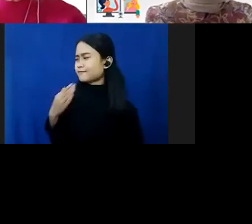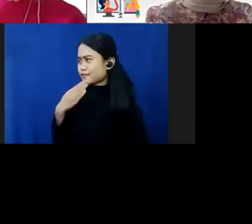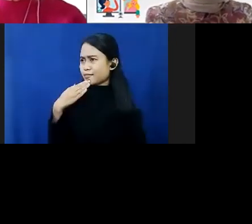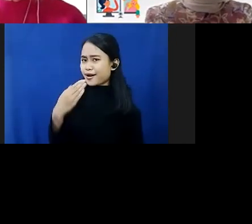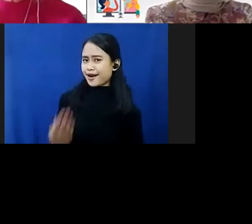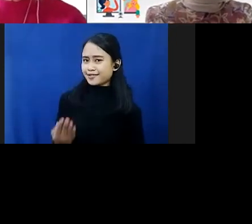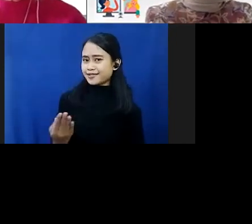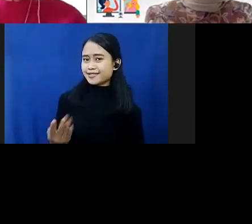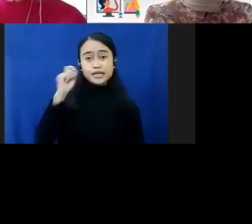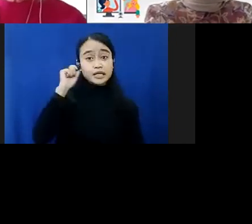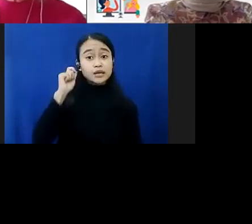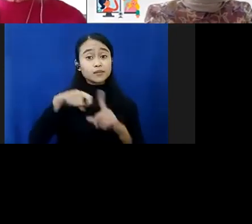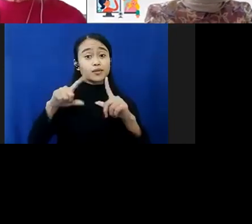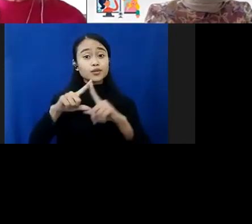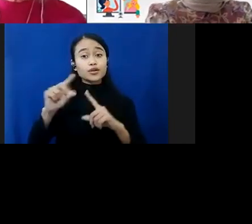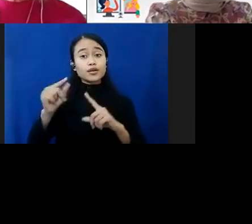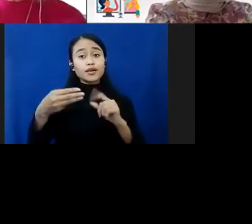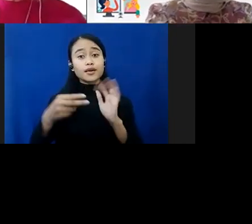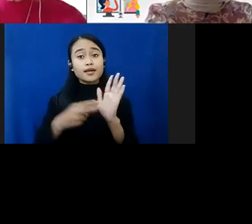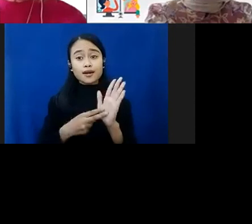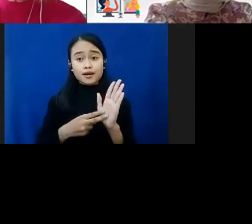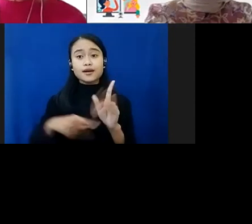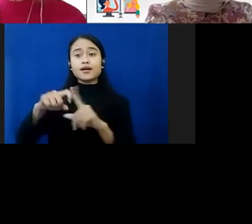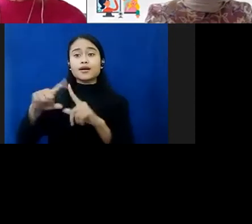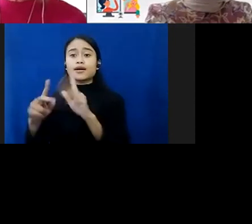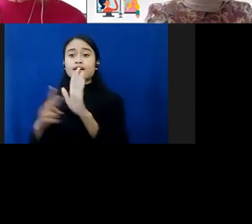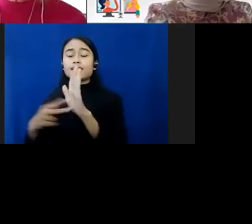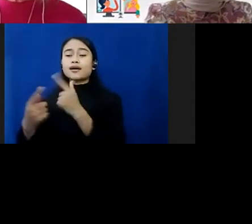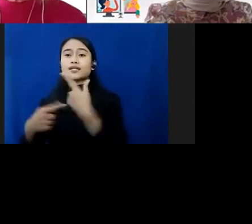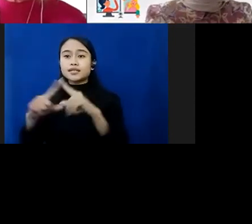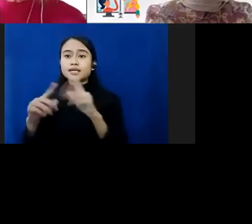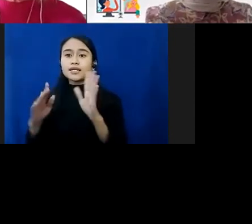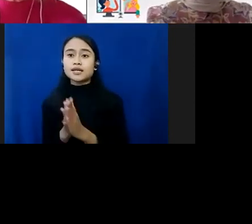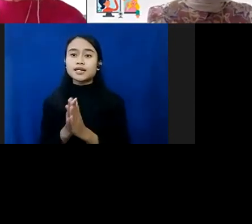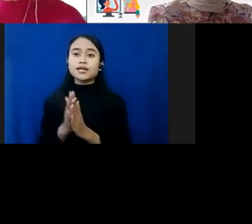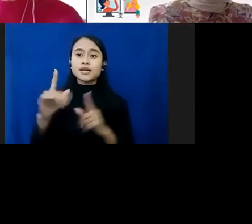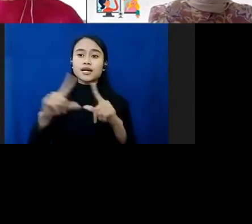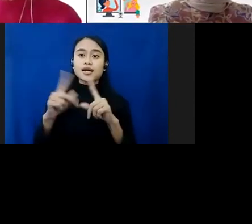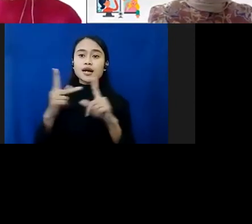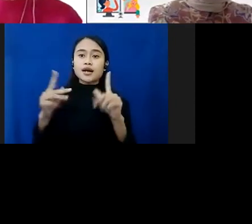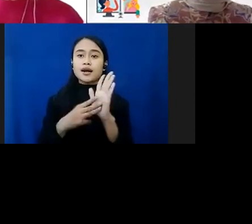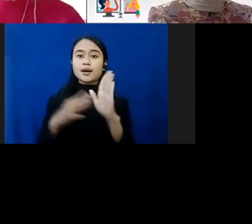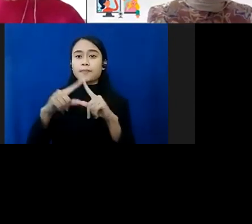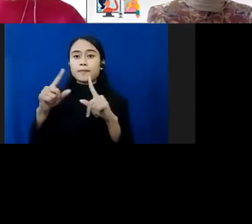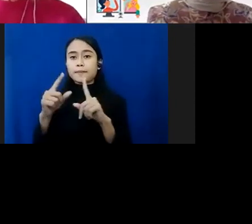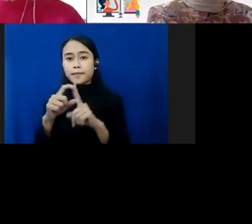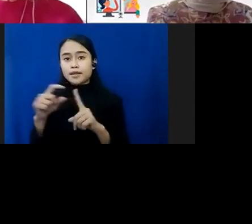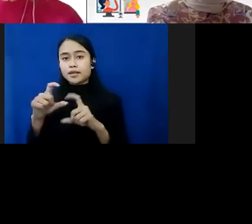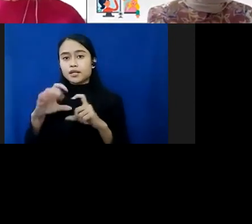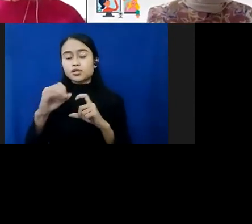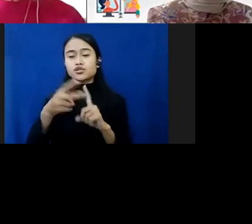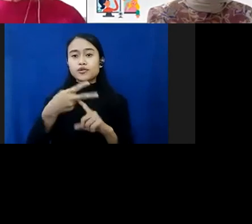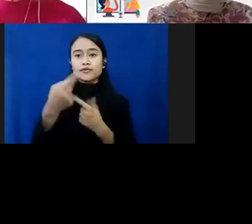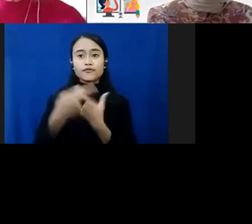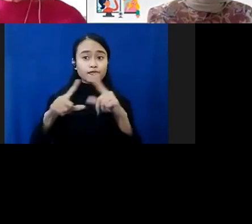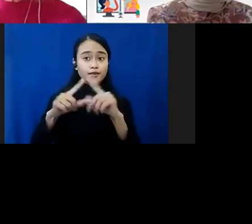Ibu Karen, Ibu Kanya, dan Bang Ahmad Sofyan atas paparannya hari ini. Terima kasih banyak juga